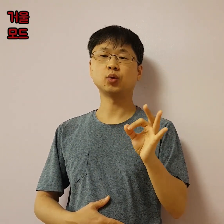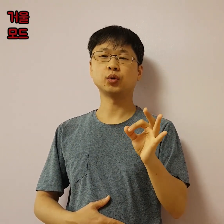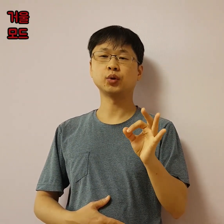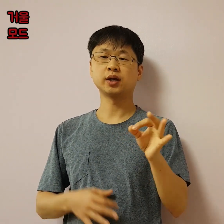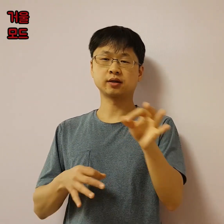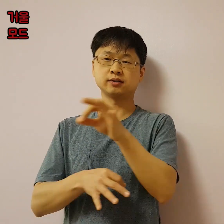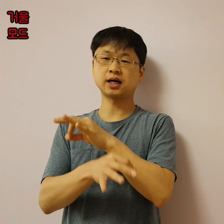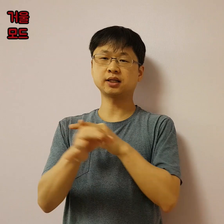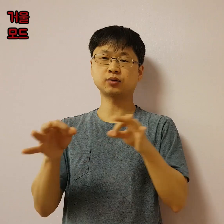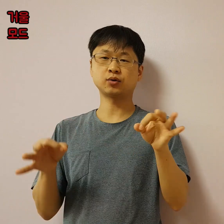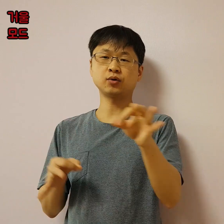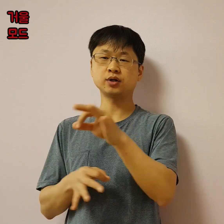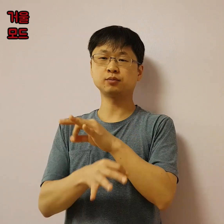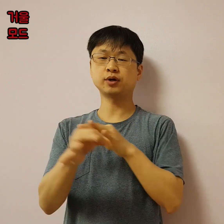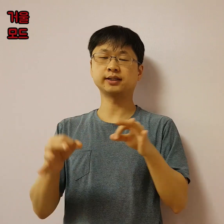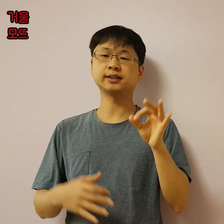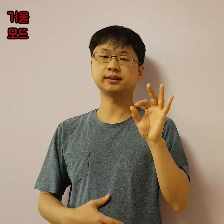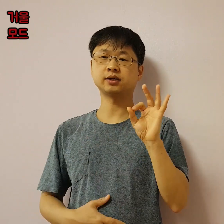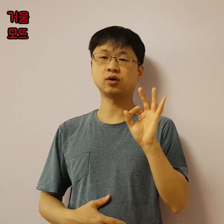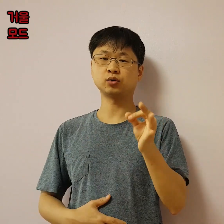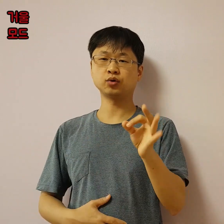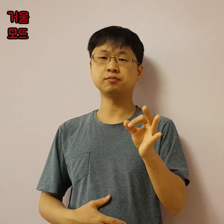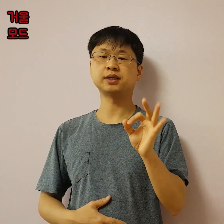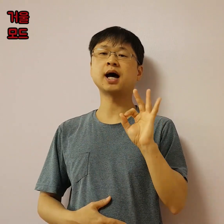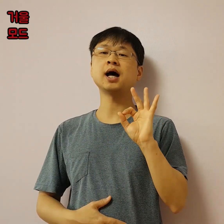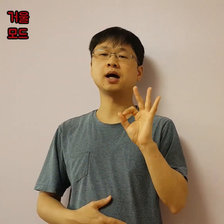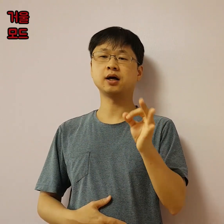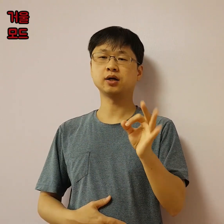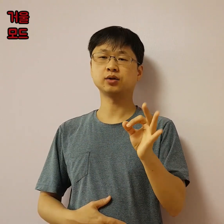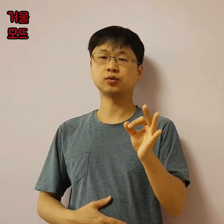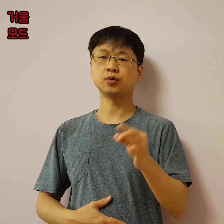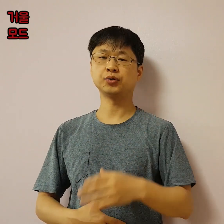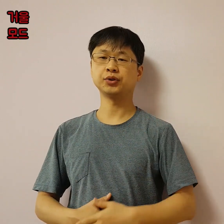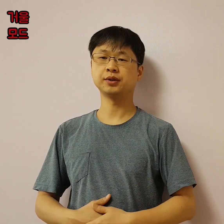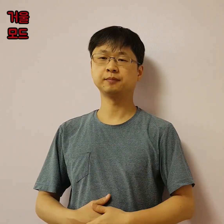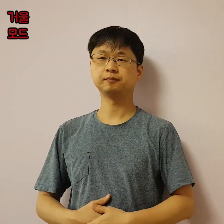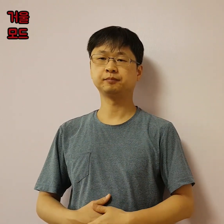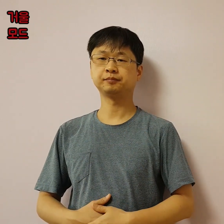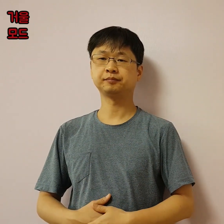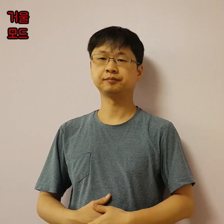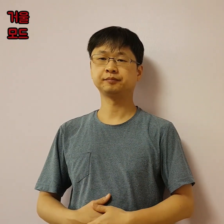돈. 경제할 때도 이 모양이 쓰였죠. 돈입니다. 돈.